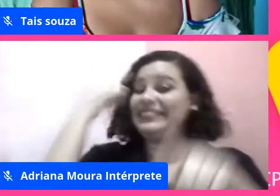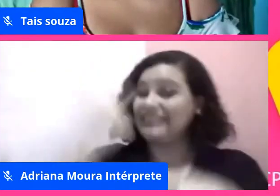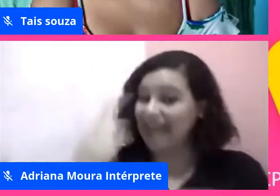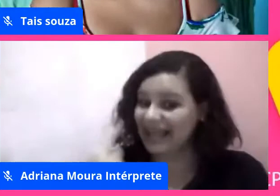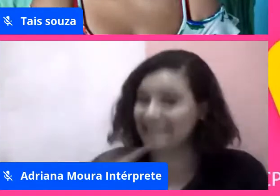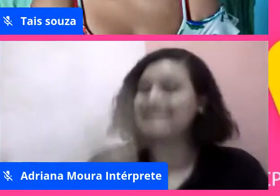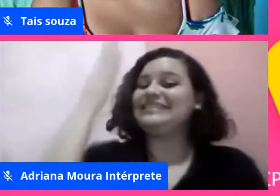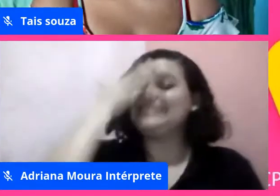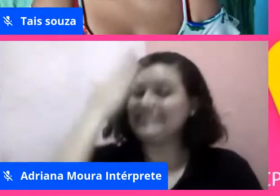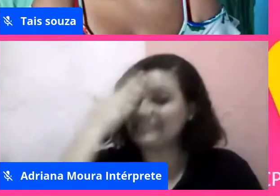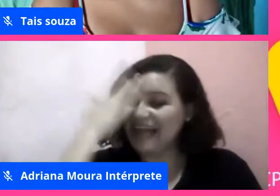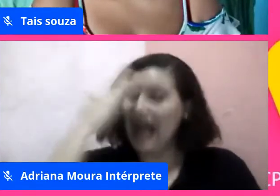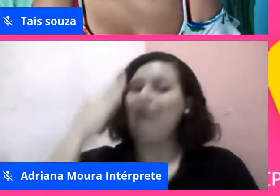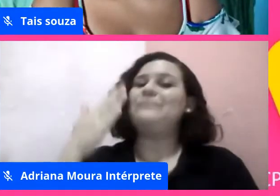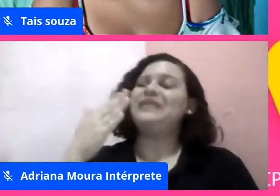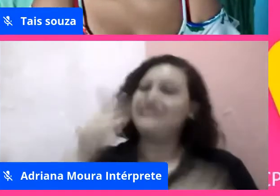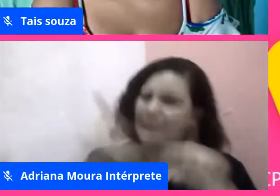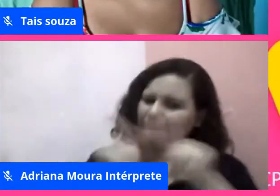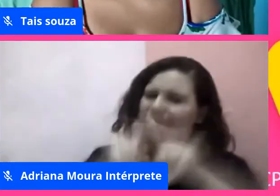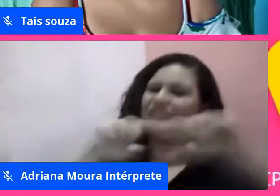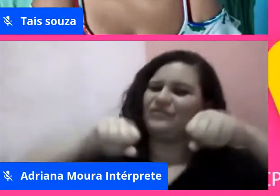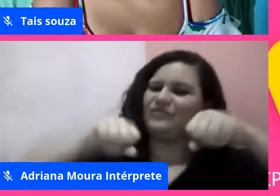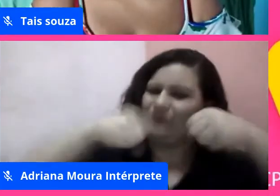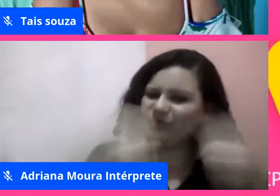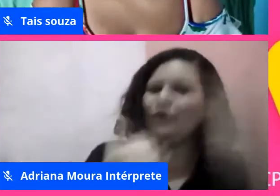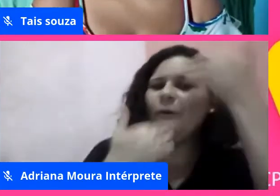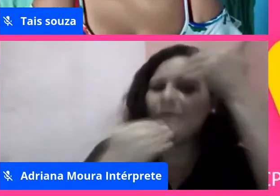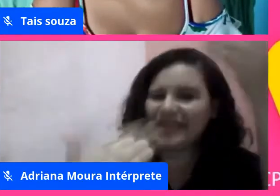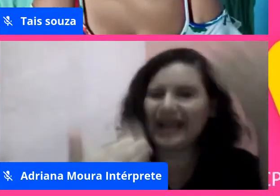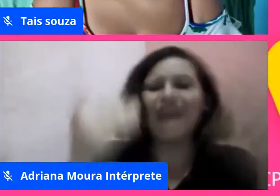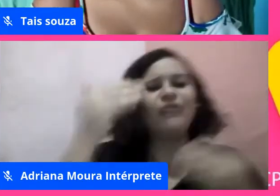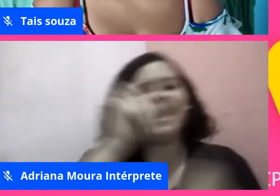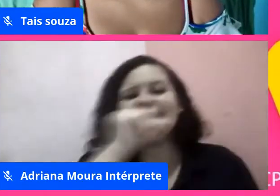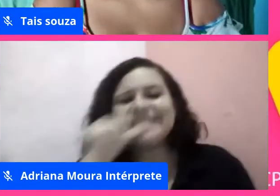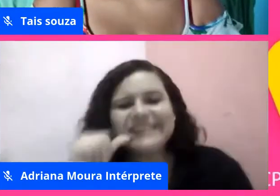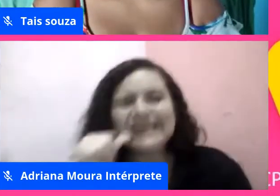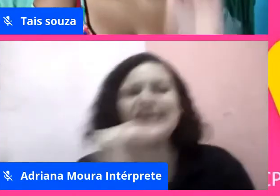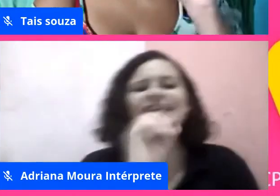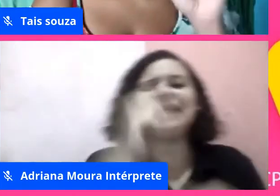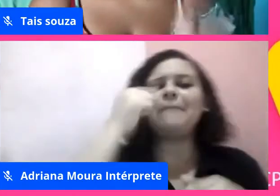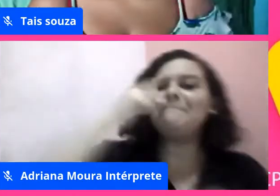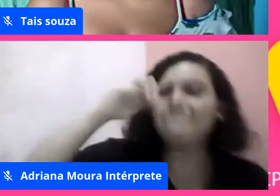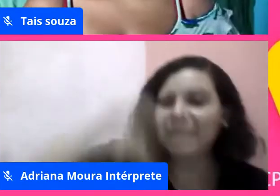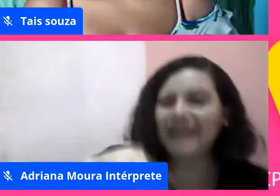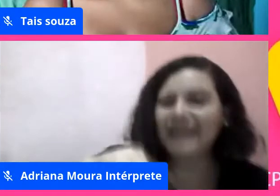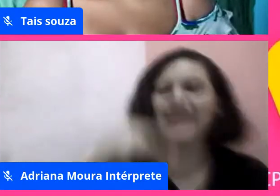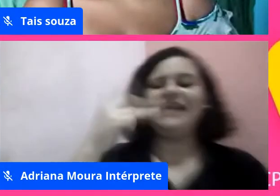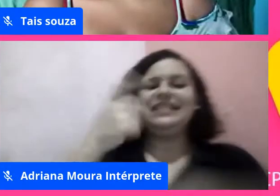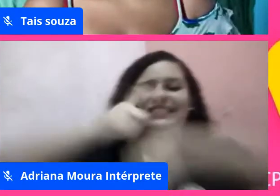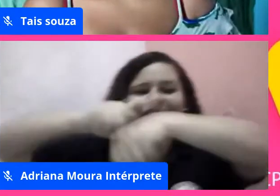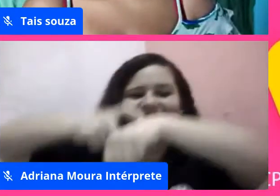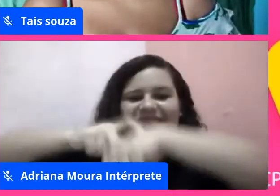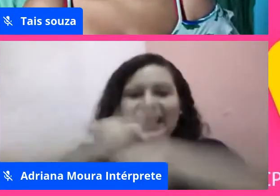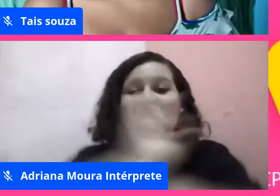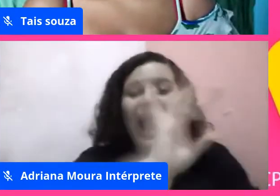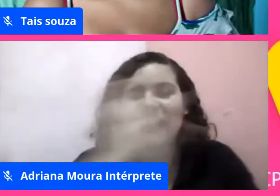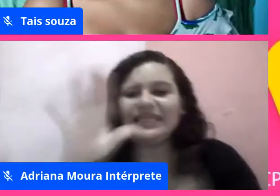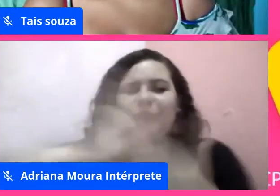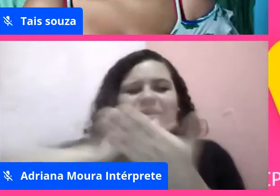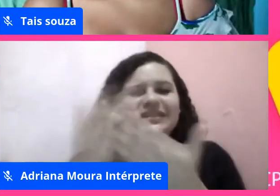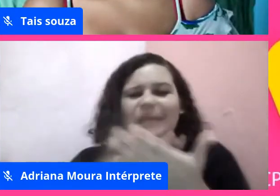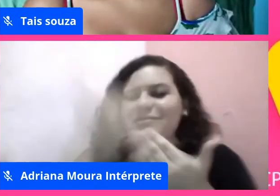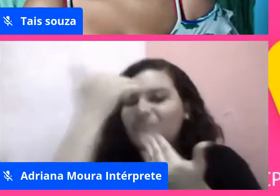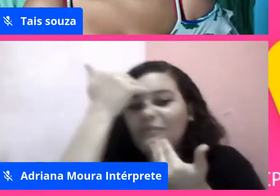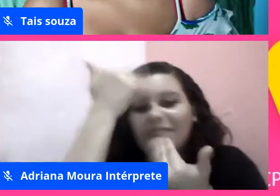aí, super obrigado. Adriana, os outros intérpretes, né, que passaram por aqui, e eu queria, de verdade, né, dizer que eu estou muito feliz, eu acho